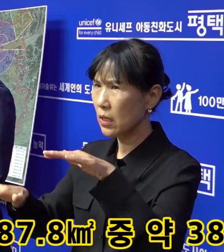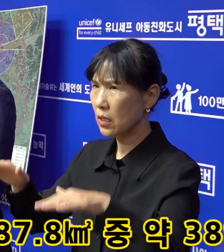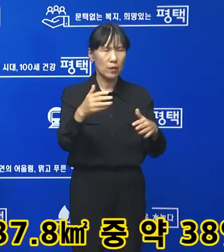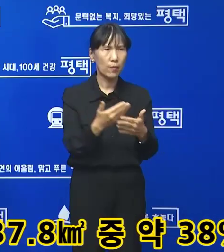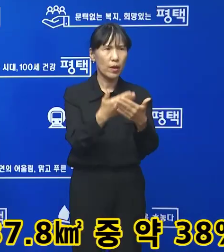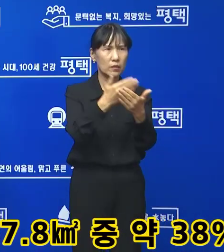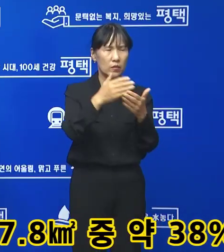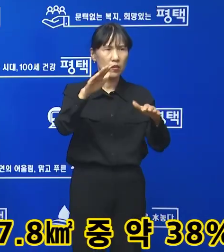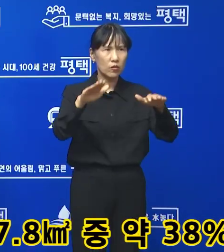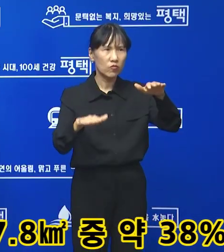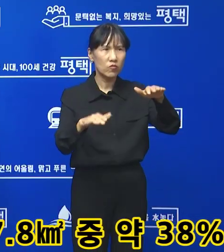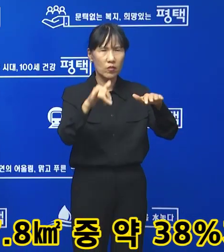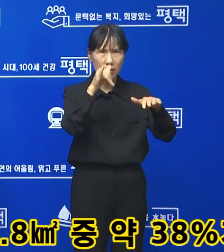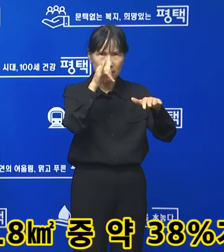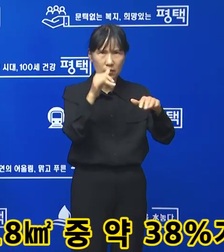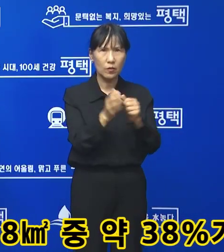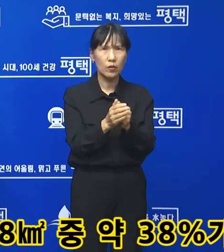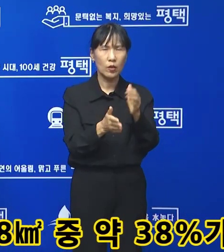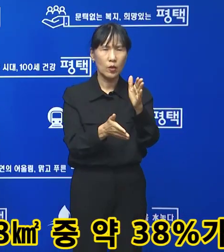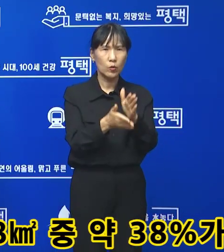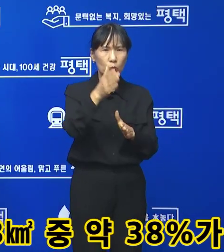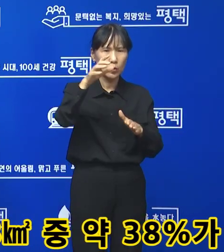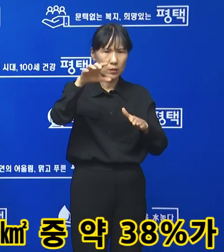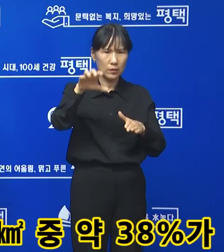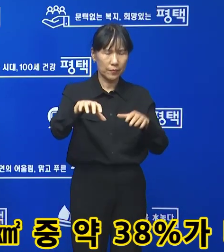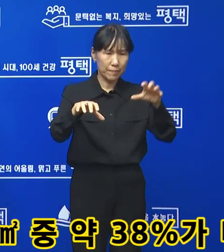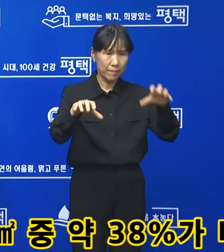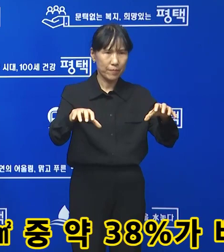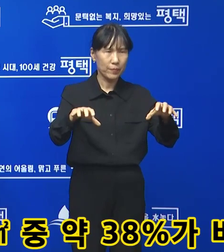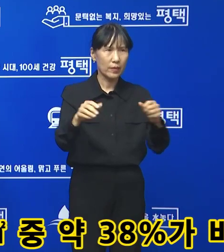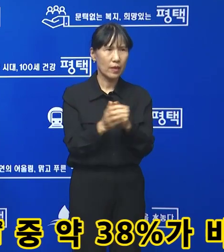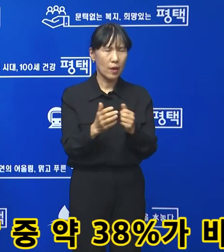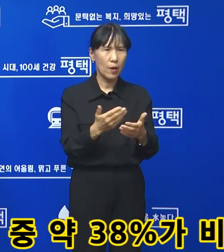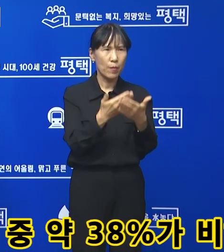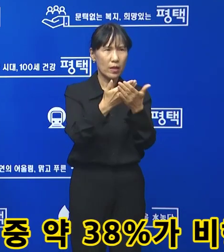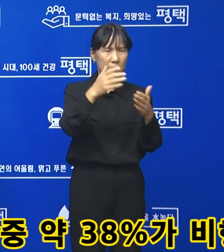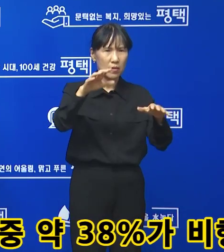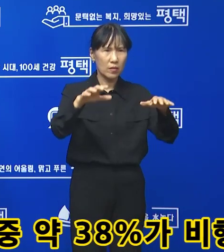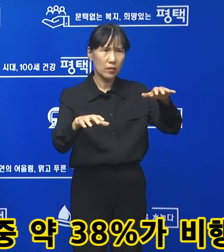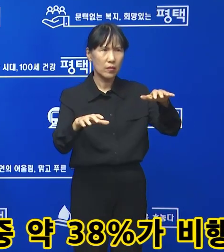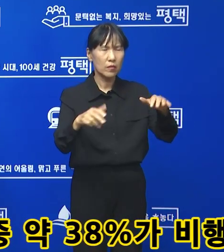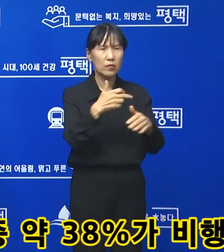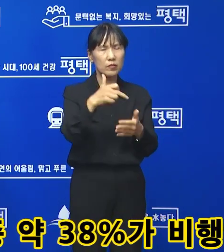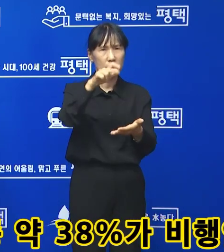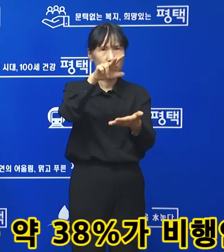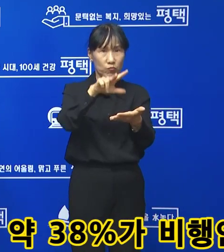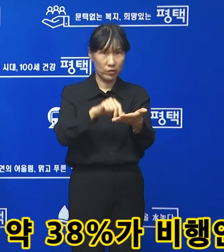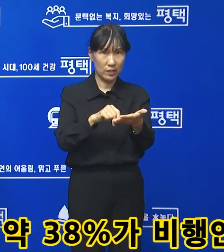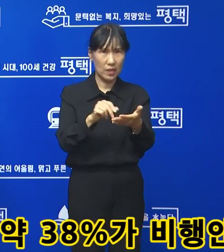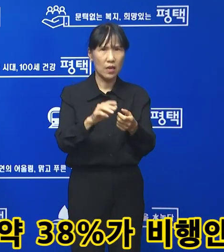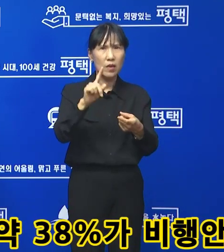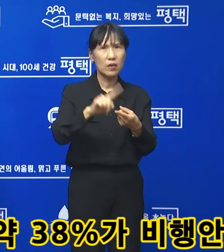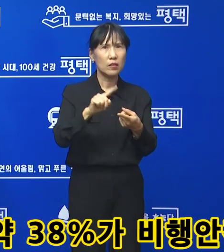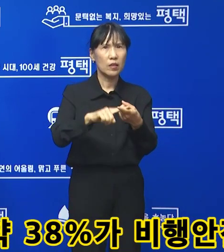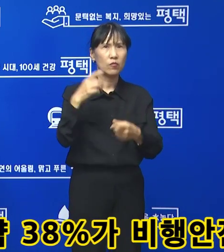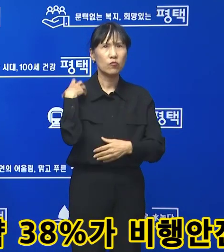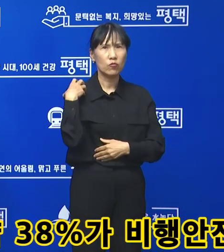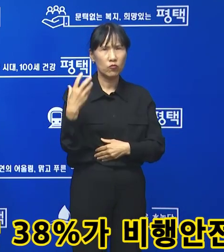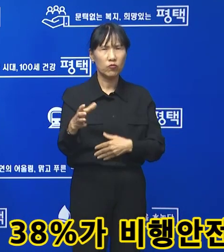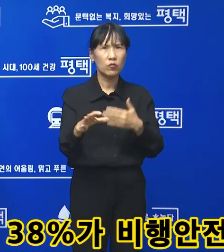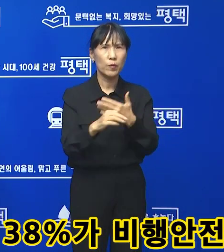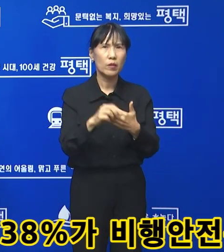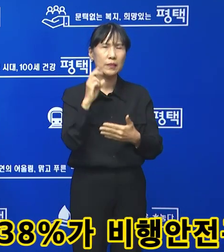있습니다이 도심 인간 불균형 문제는 평택시 가장 큰 현이며 이대로 나아가면